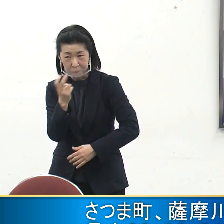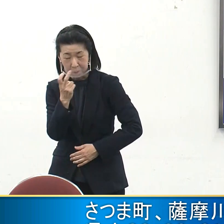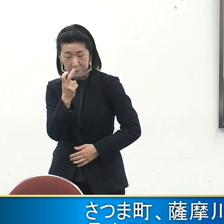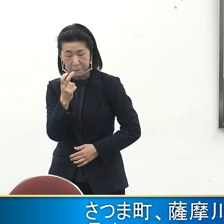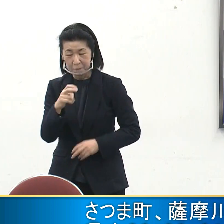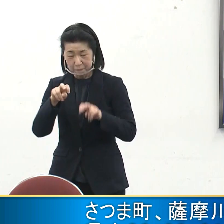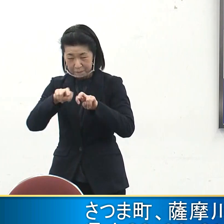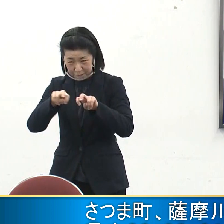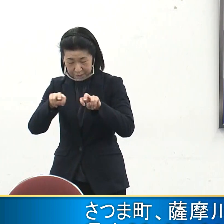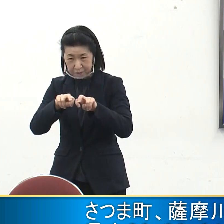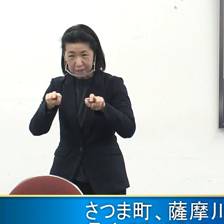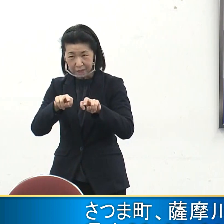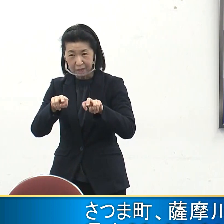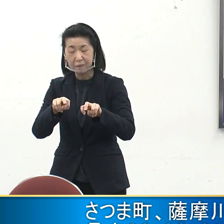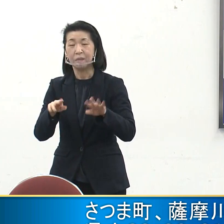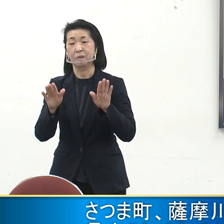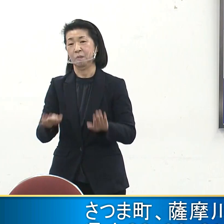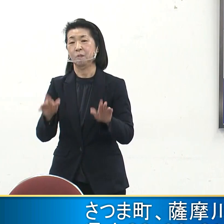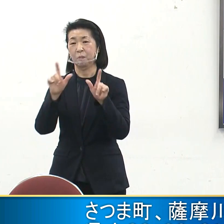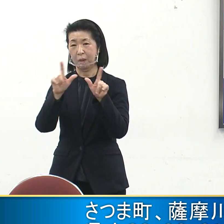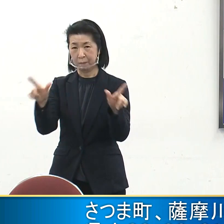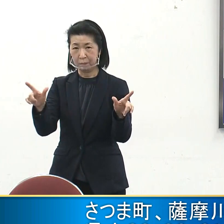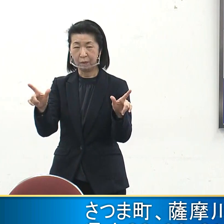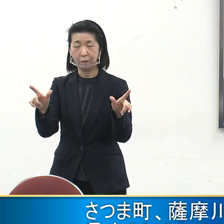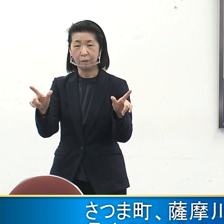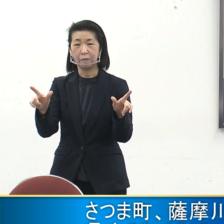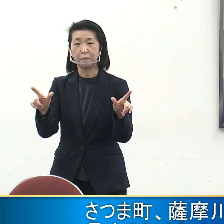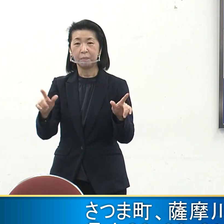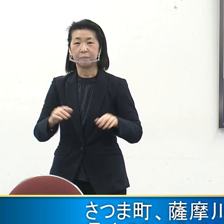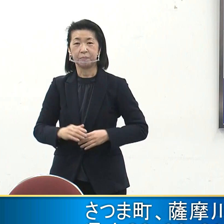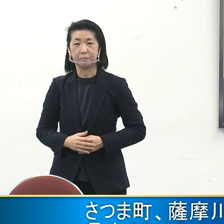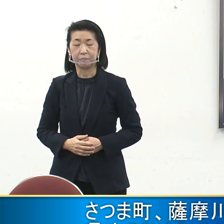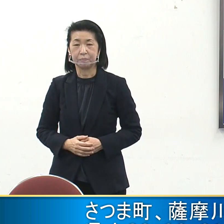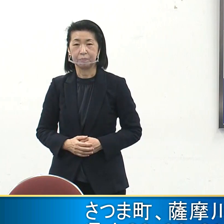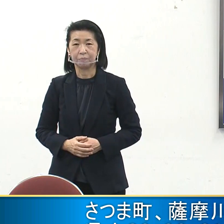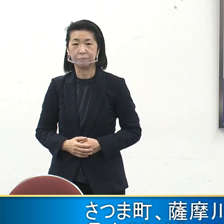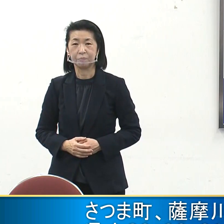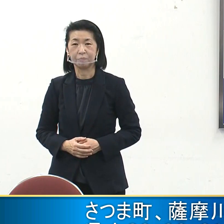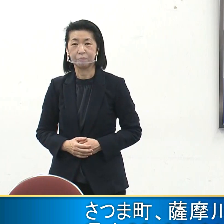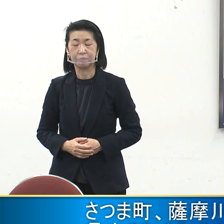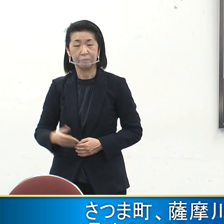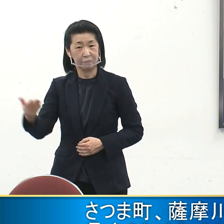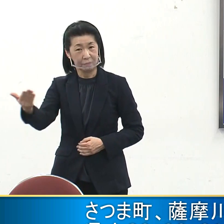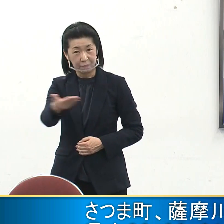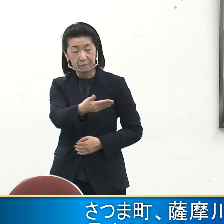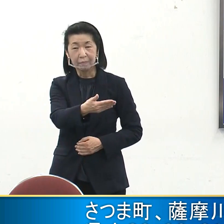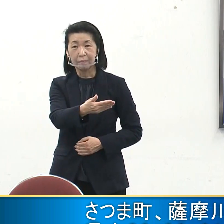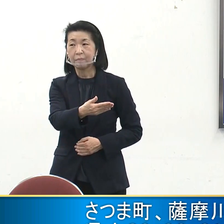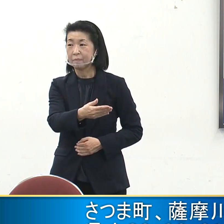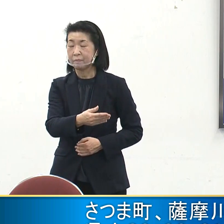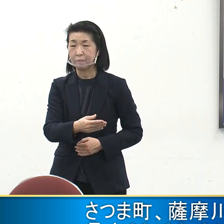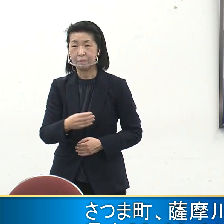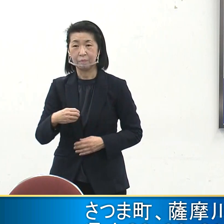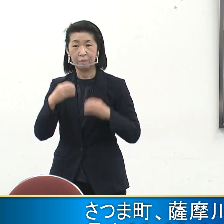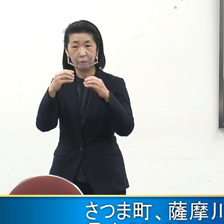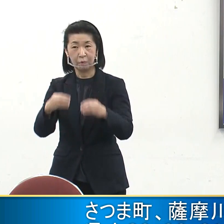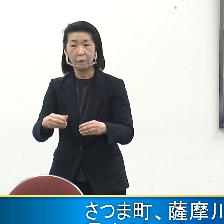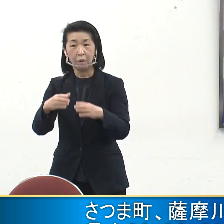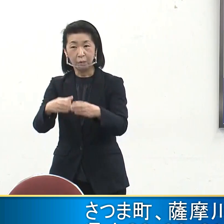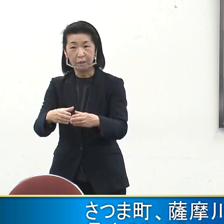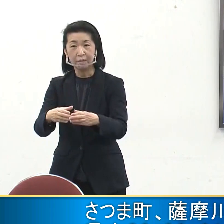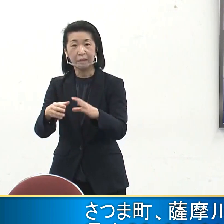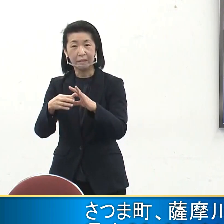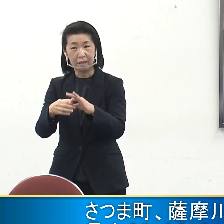した上で本日の発表に至ったということでございます。 クラスターに関しては幹事社からは以上です。